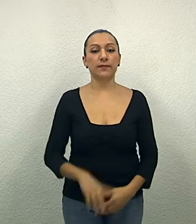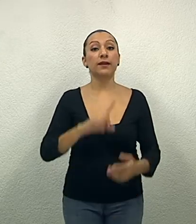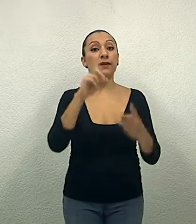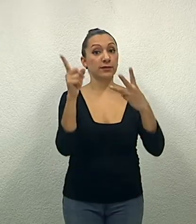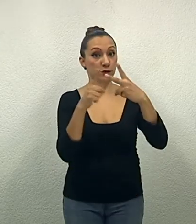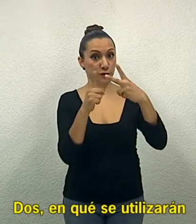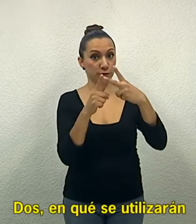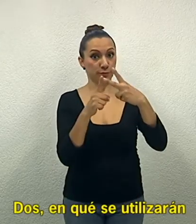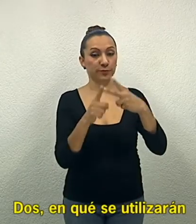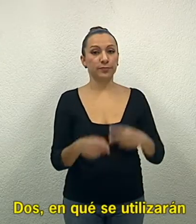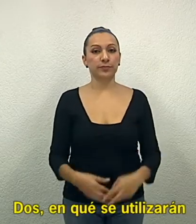2